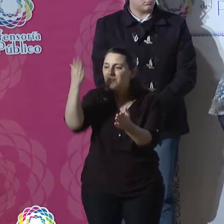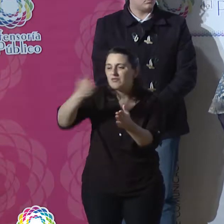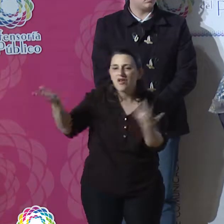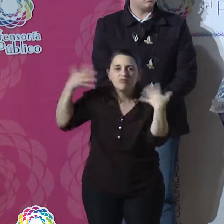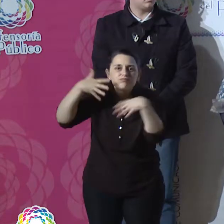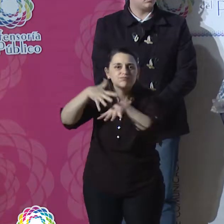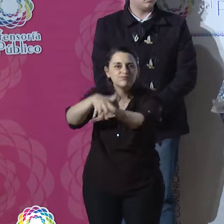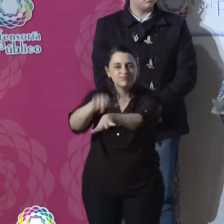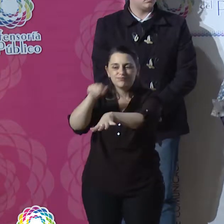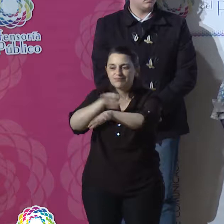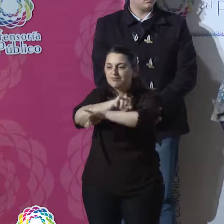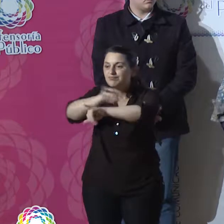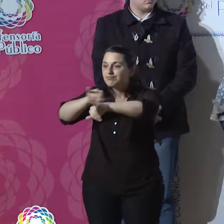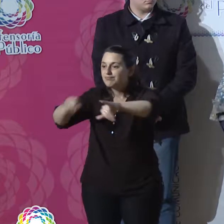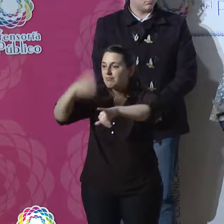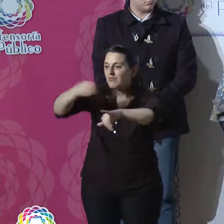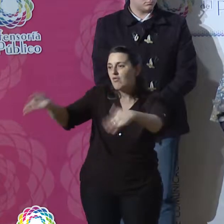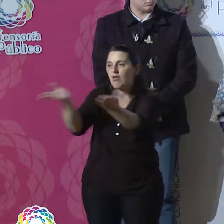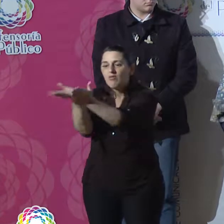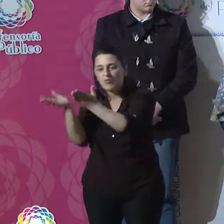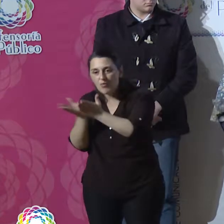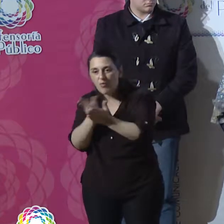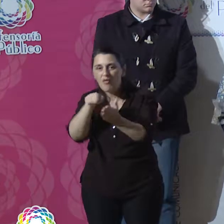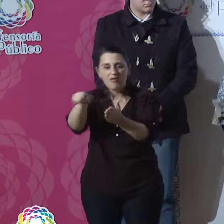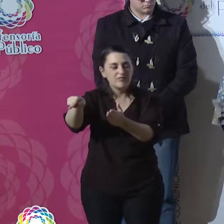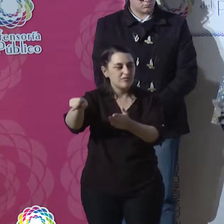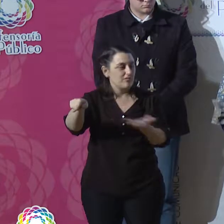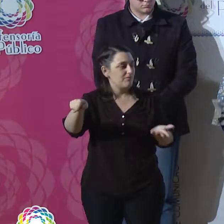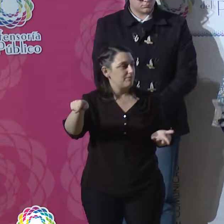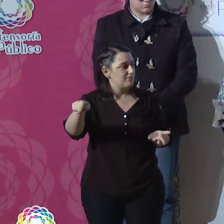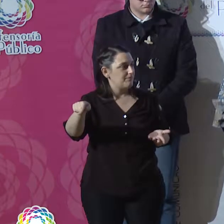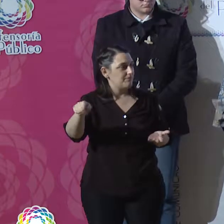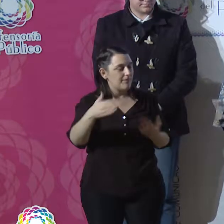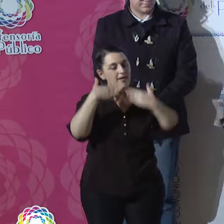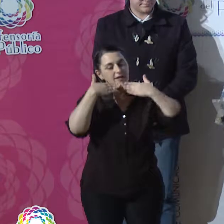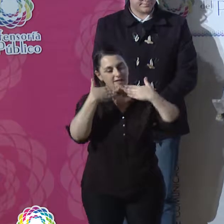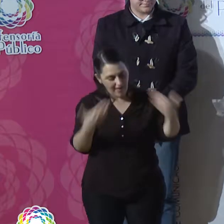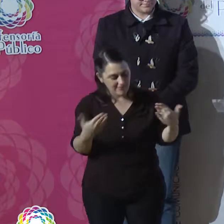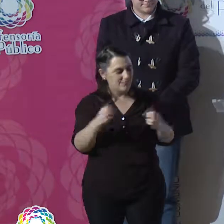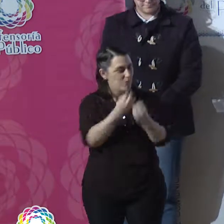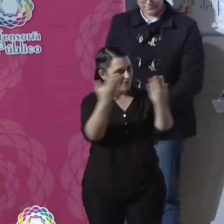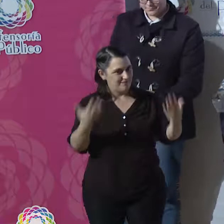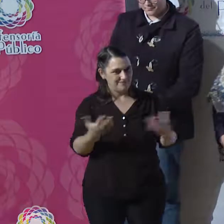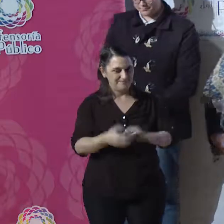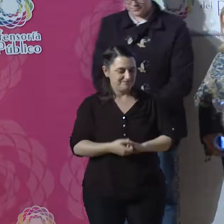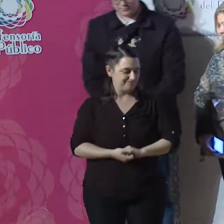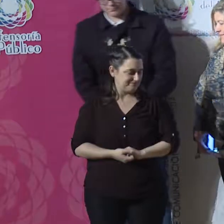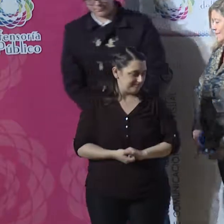de los estudiantes secundarios en formación muchas gracias y buen día